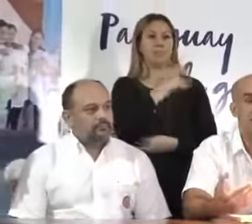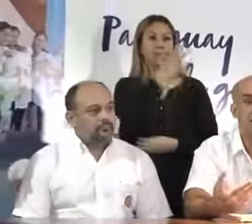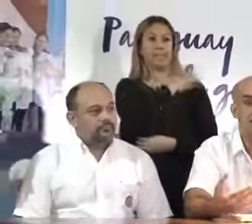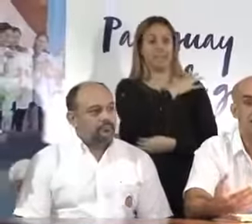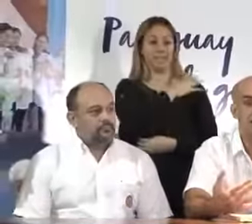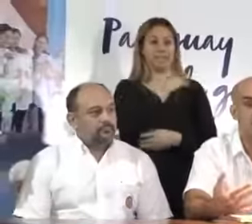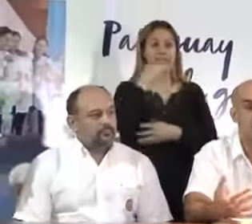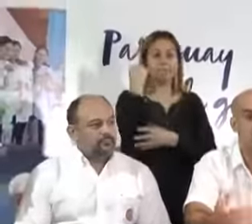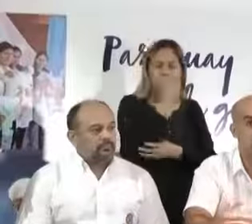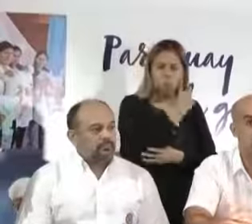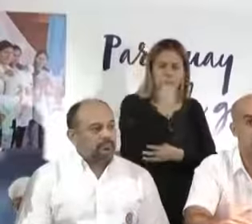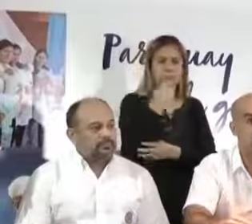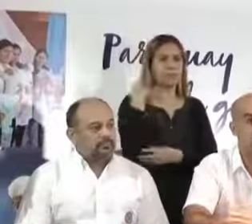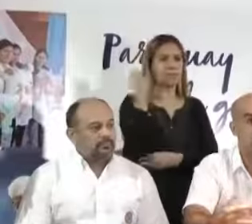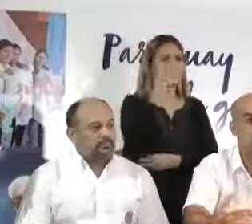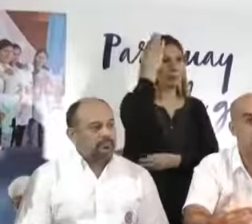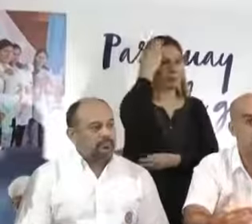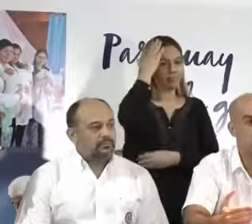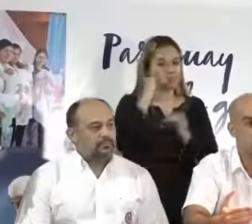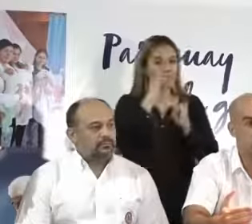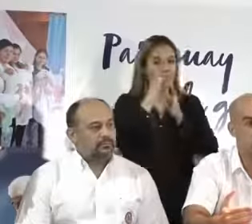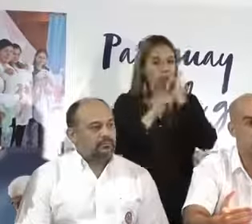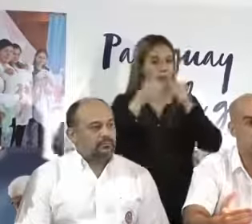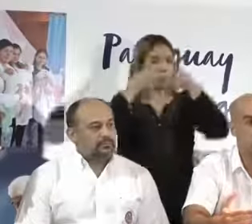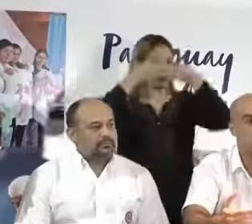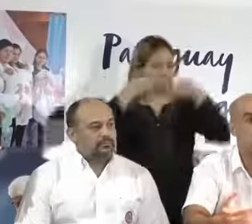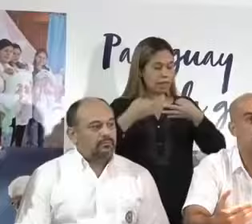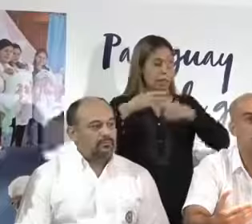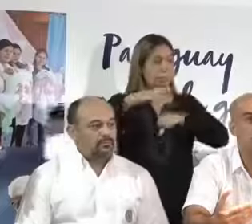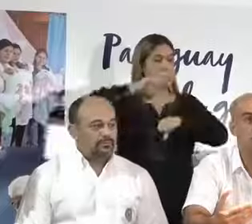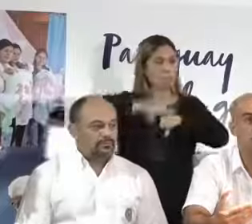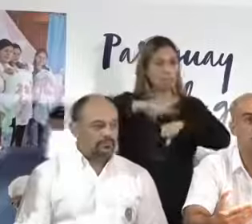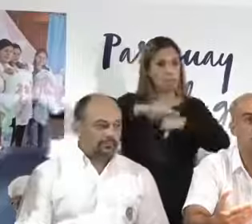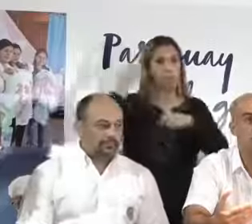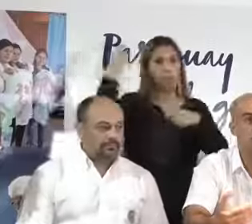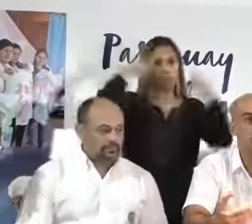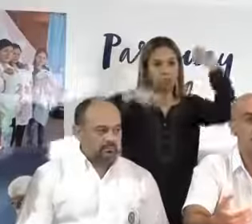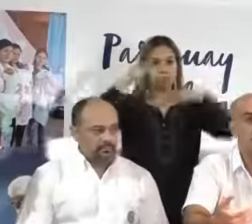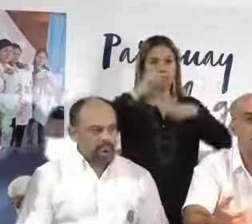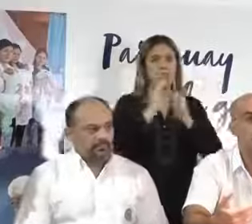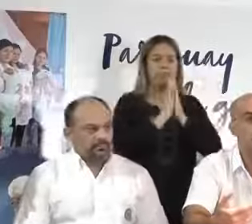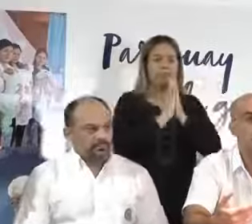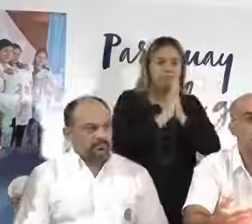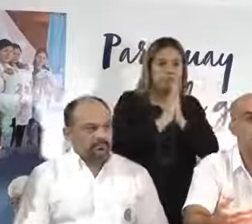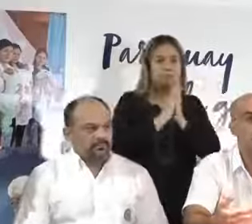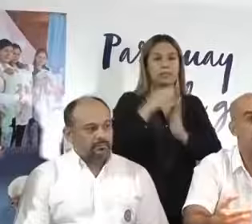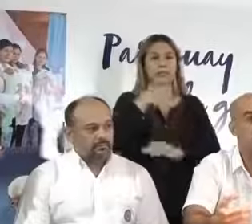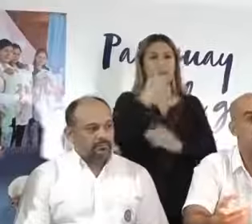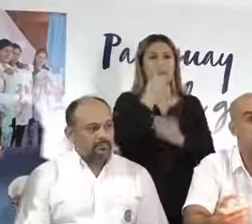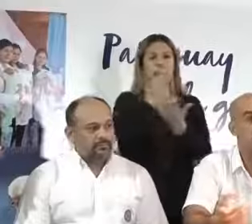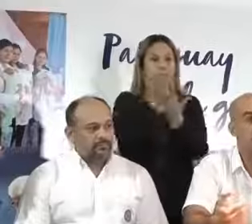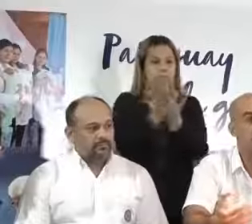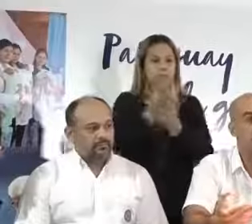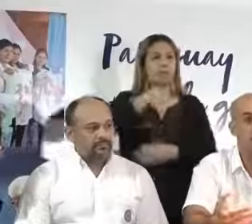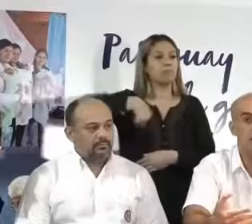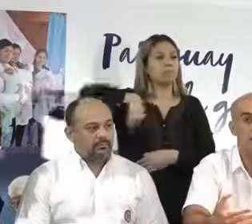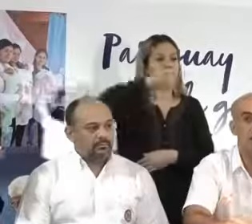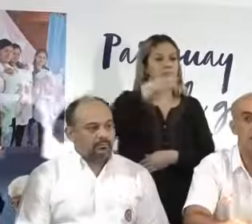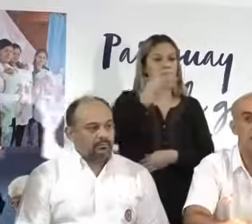importante manejar la información de modo correcto. Queremos solicitar eso también, que se maneje con el